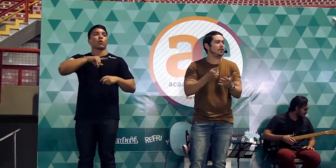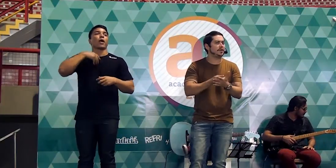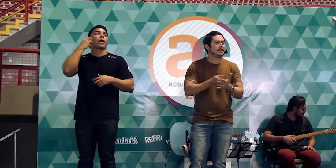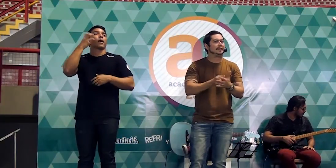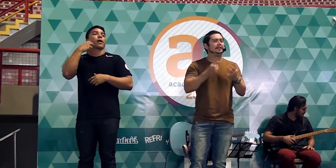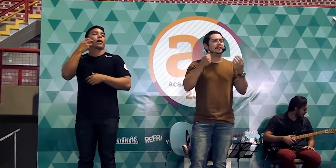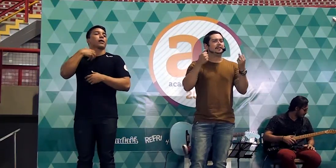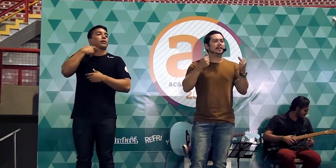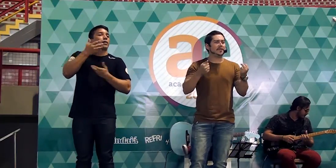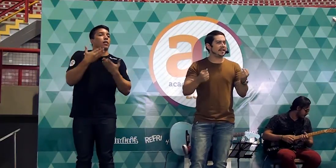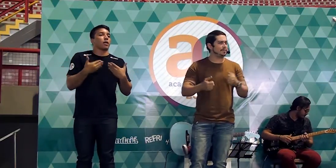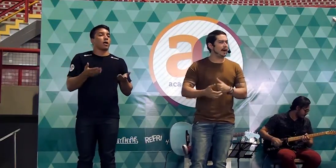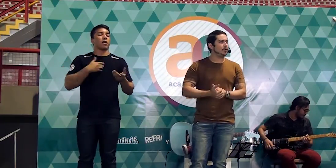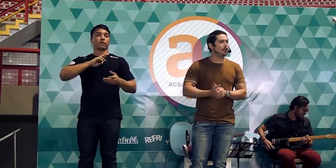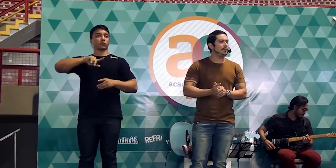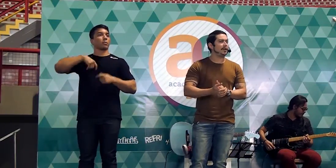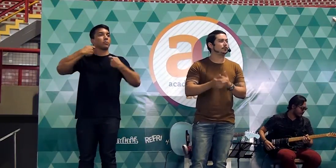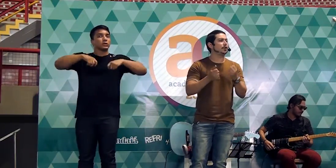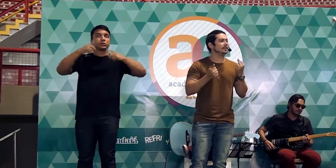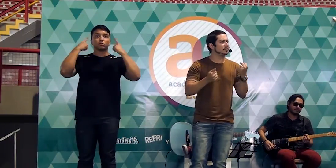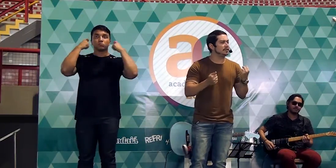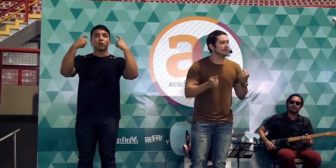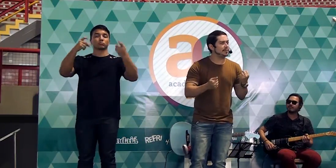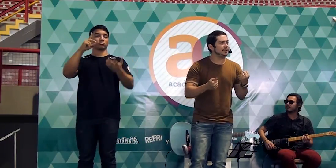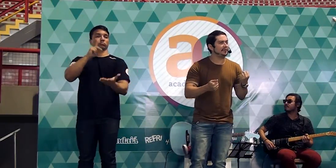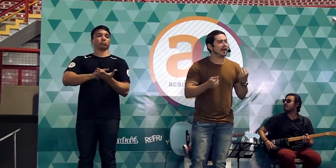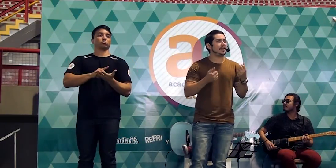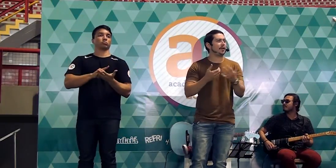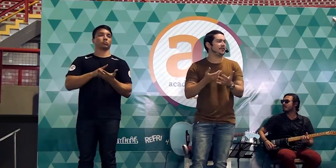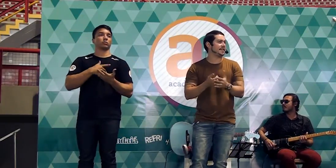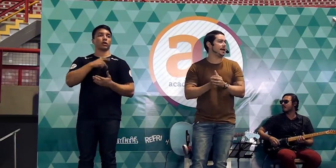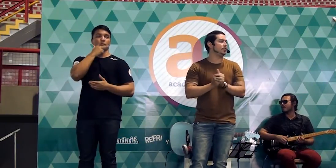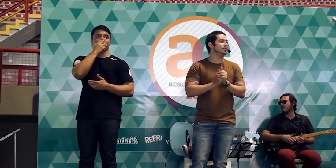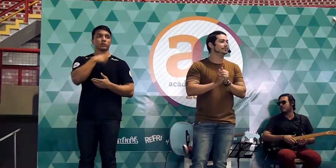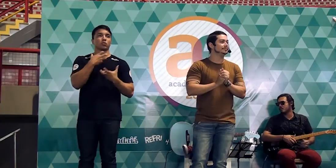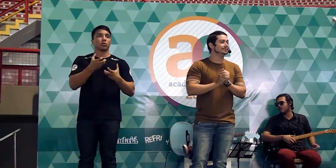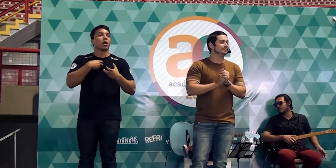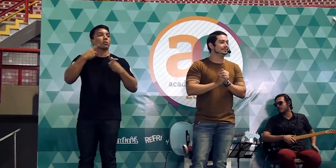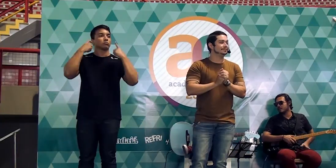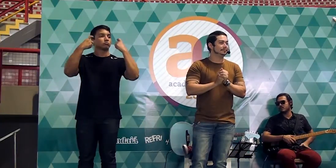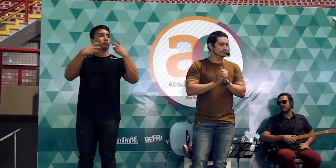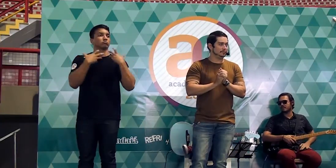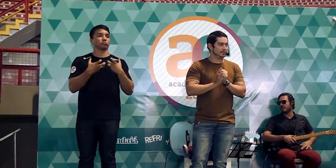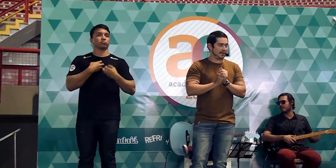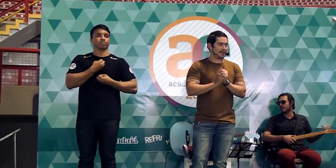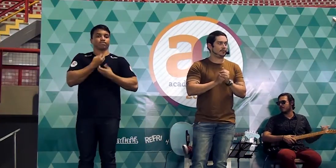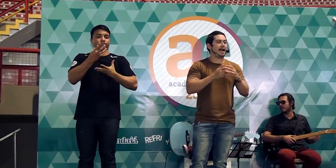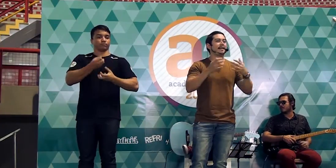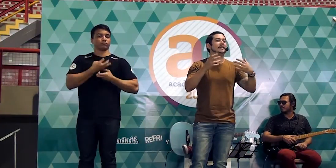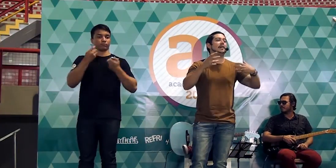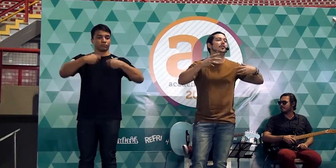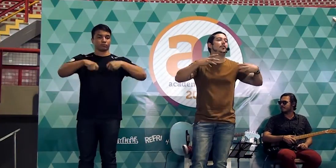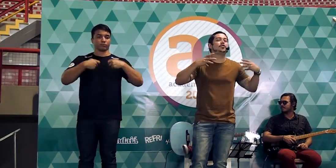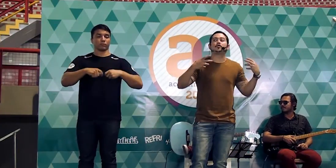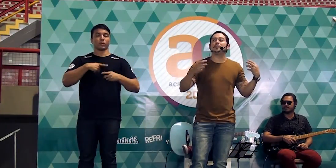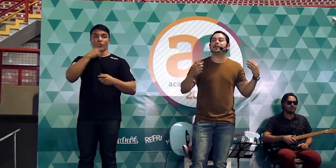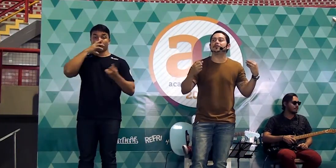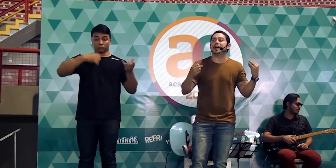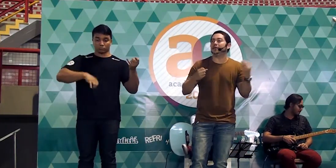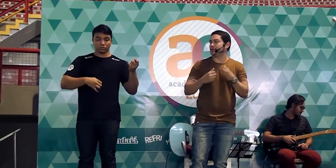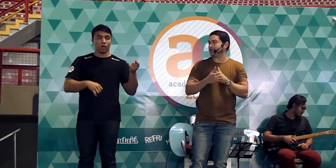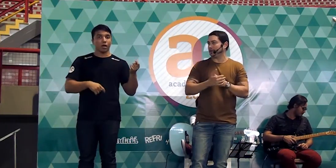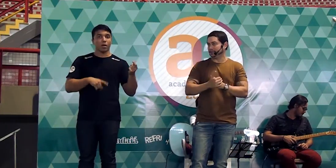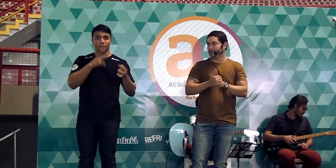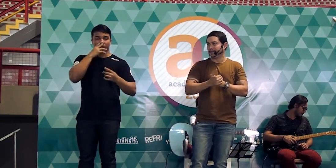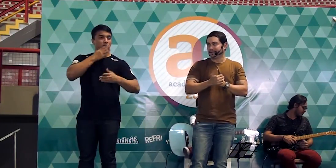era para ser uma coisa que fizesse barulho, porque eu estou há tanto tempo sem poder falar que eu quero fazer barulho. Tá certo? A guitarra virou um instrumento